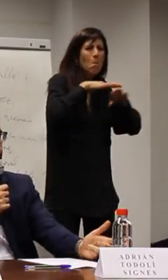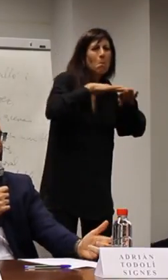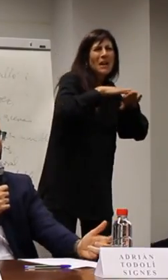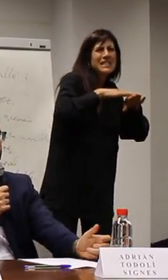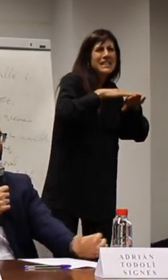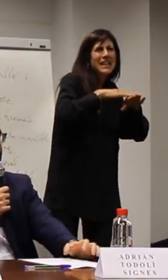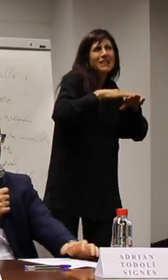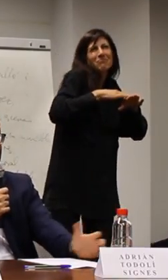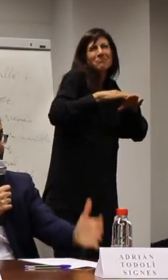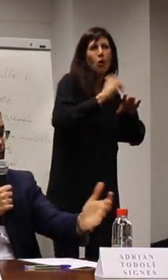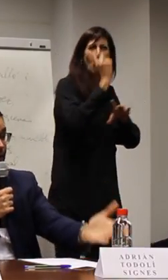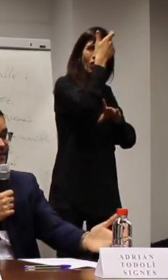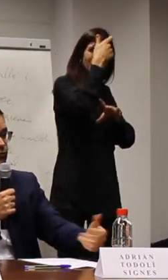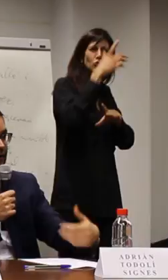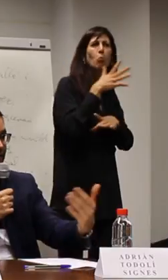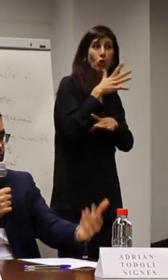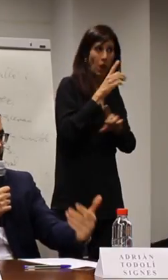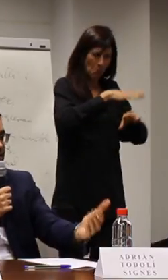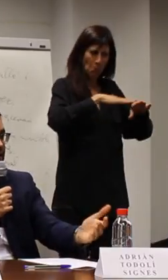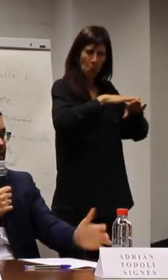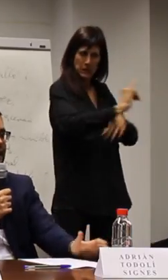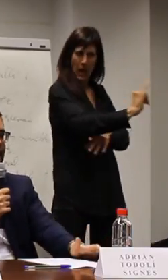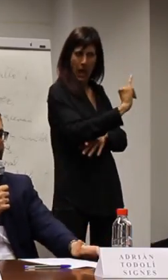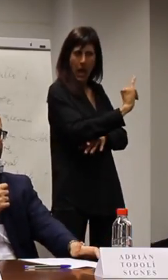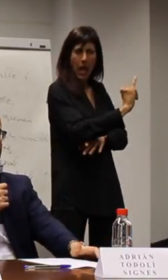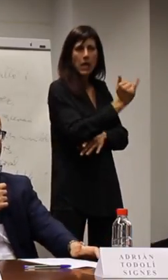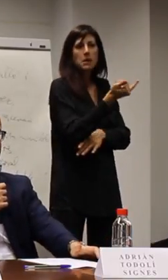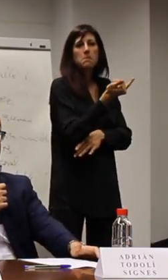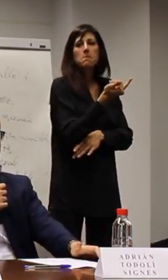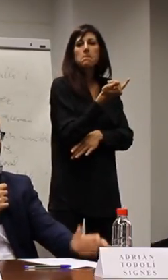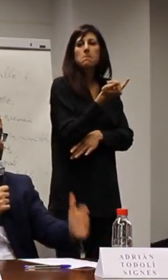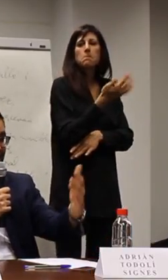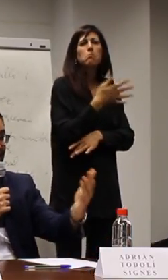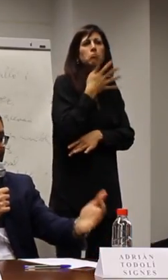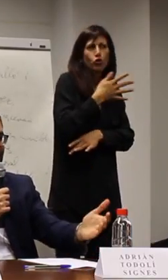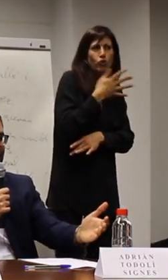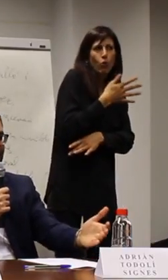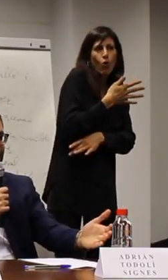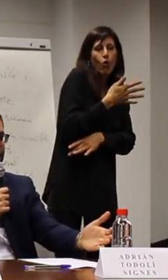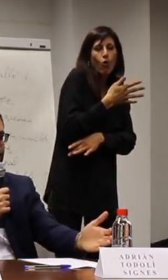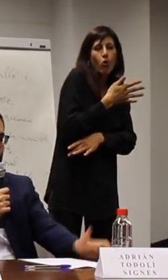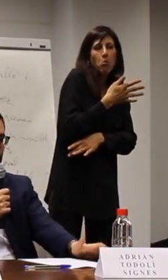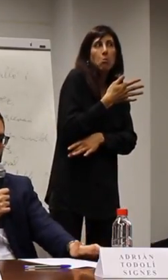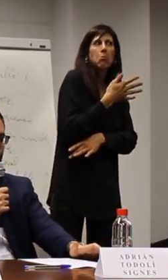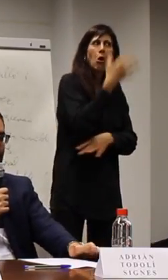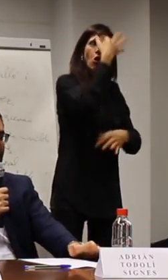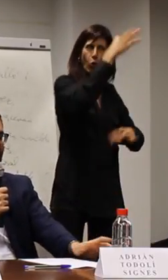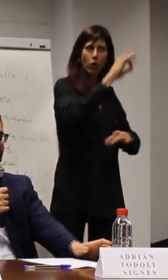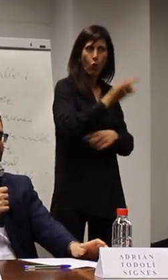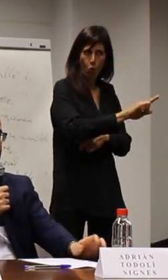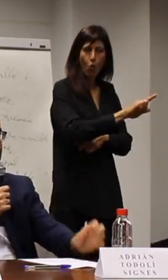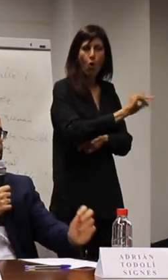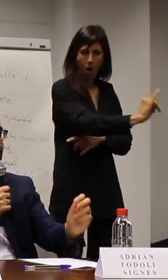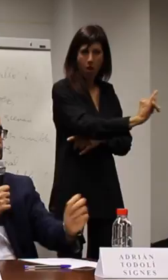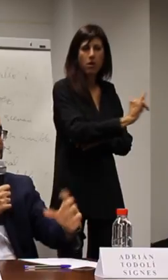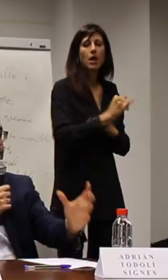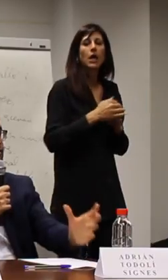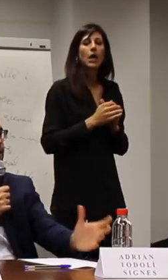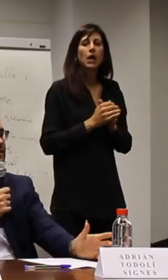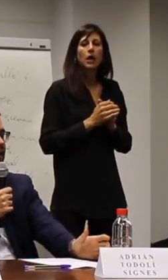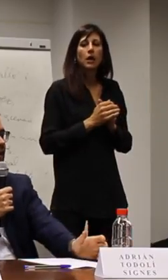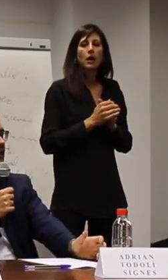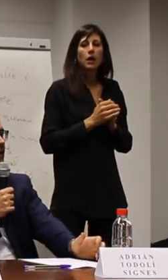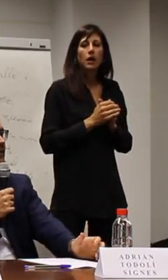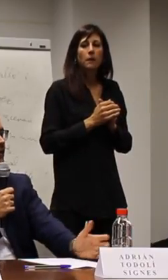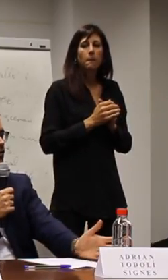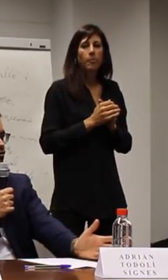llamemos economía colaborativa? Y tiene una base, o sea, y de hecho una base que tiene sentido y todo. En principio